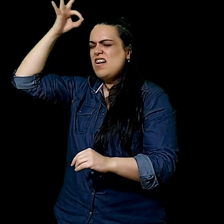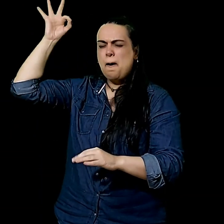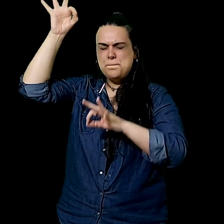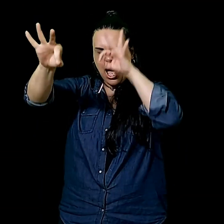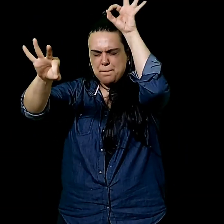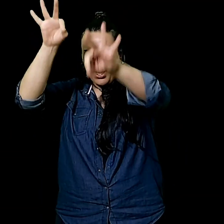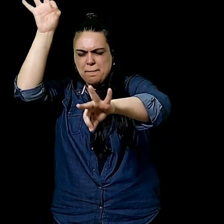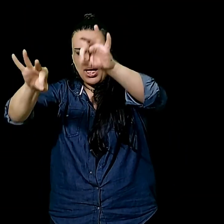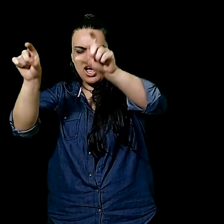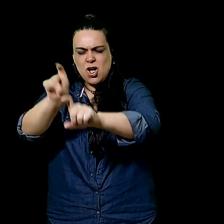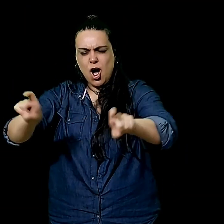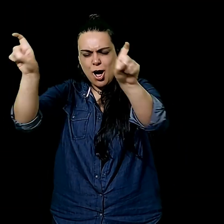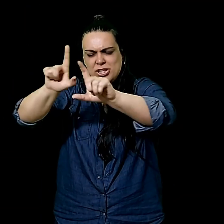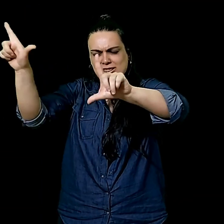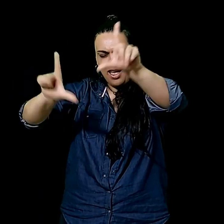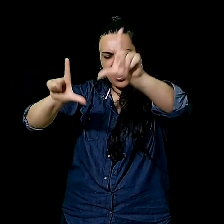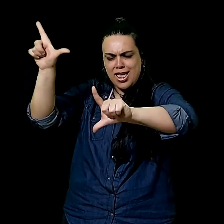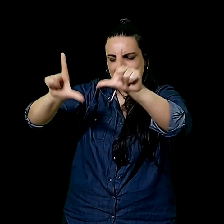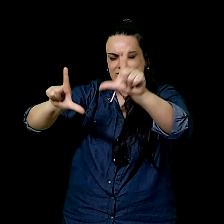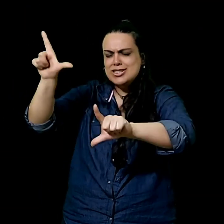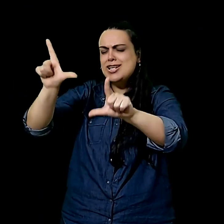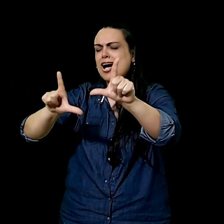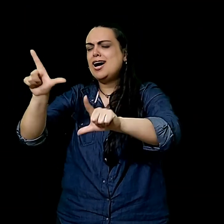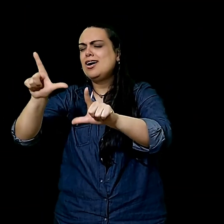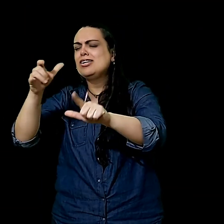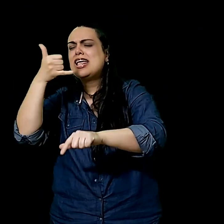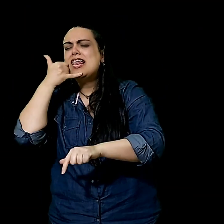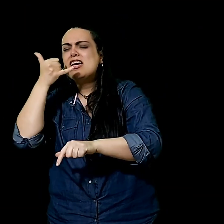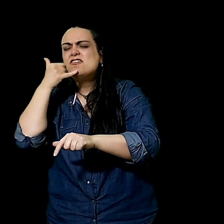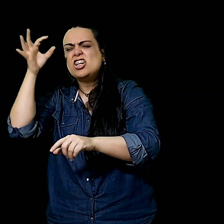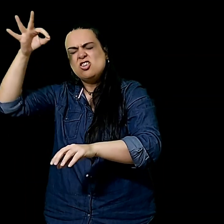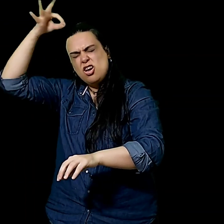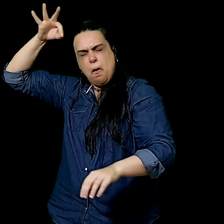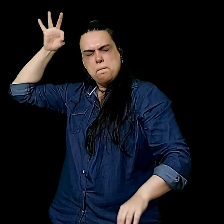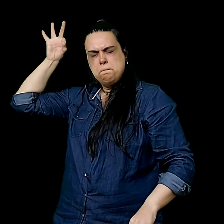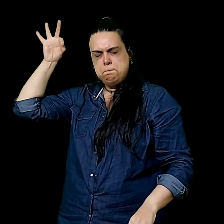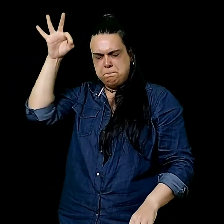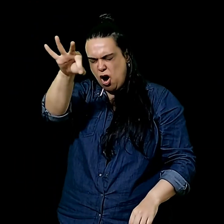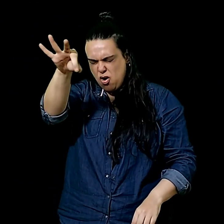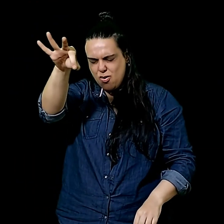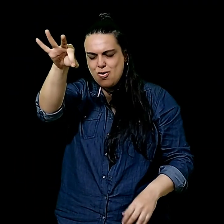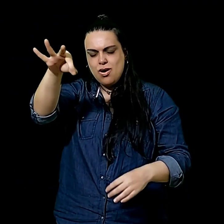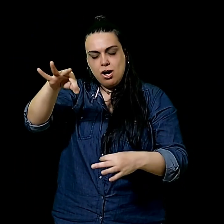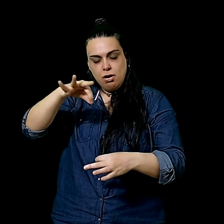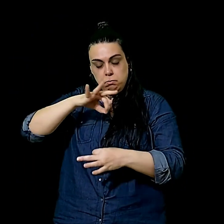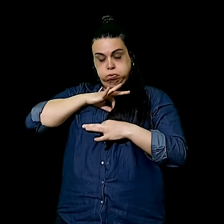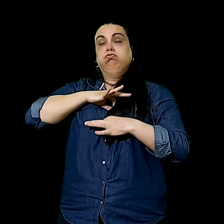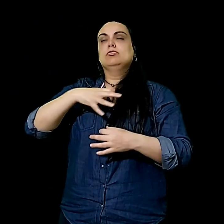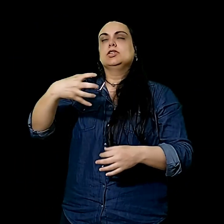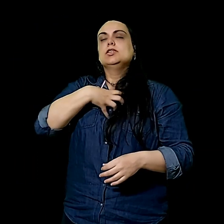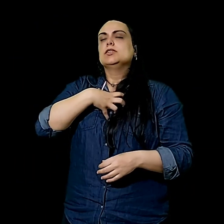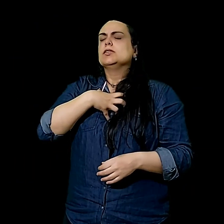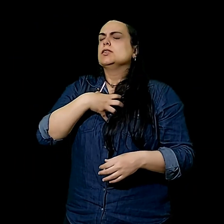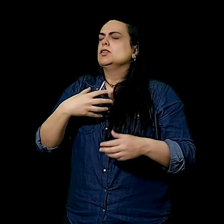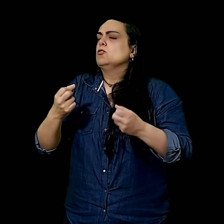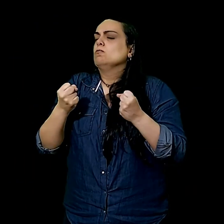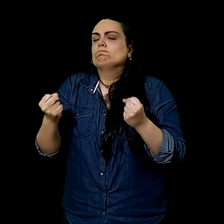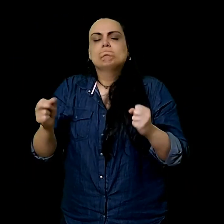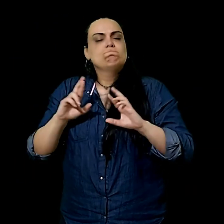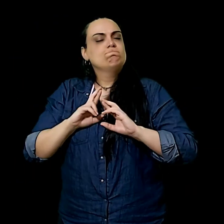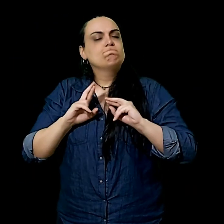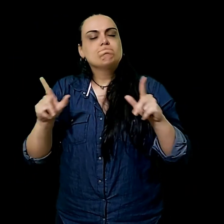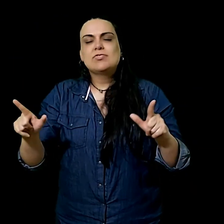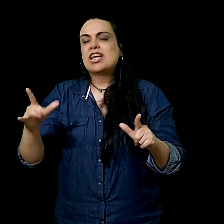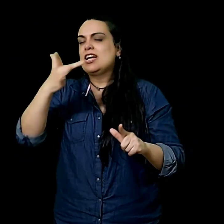nome esta de Jesus. televisão onde está sendo assistida agora, Senhor. E que uma unção diferente se apodere de cada um que está